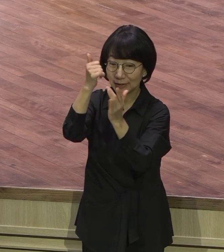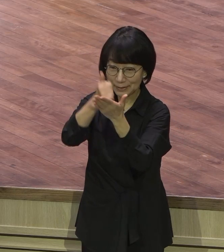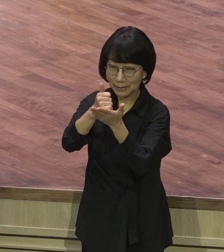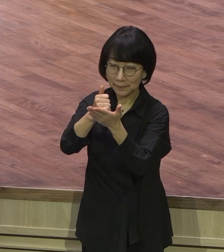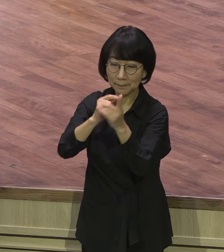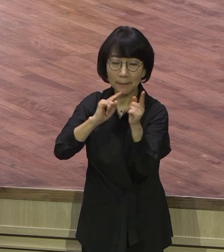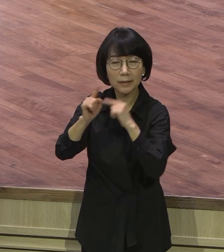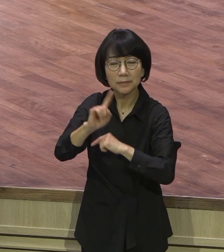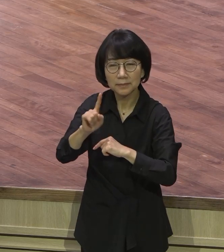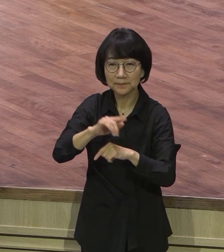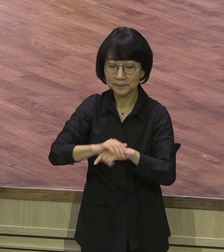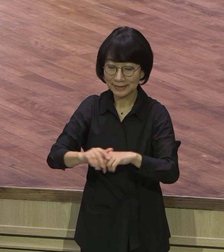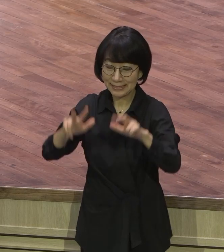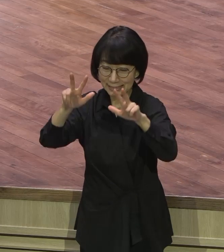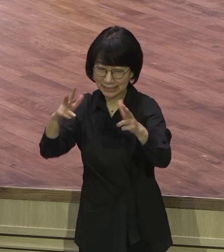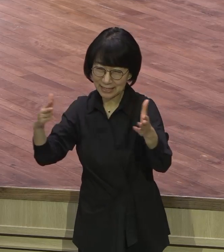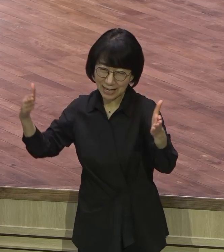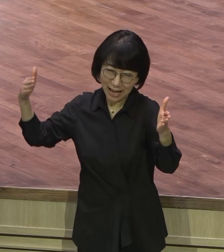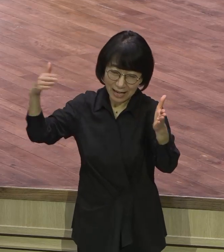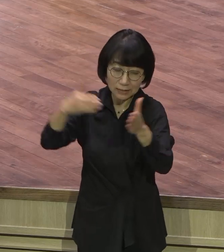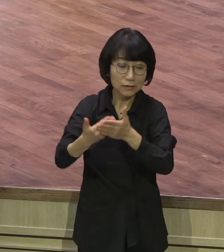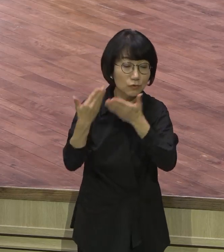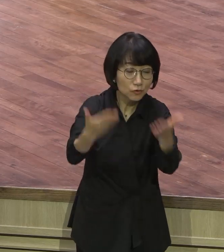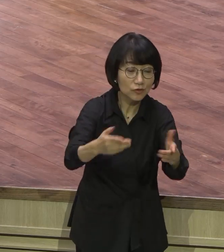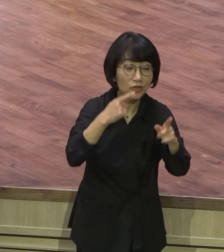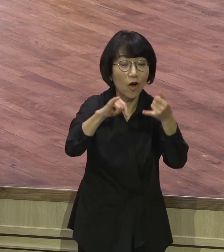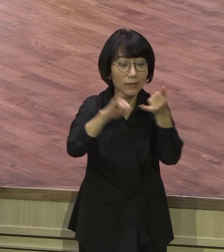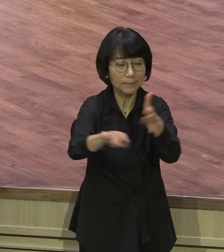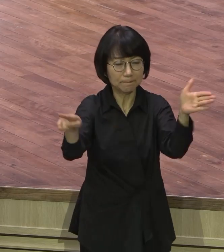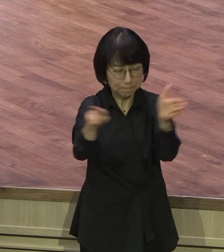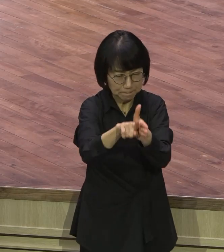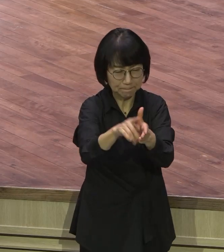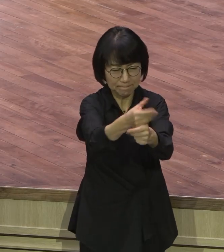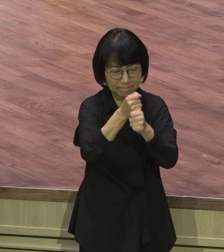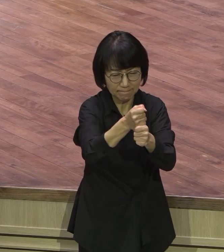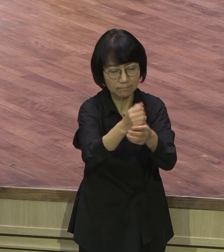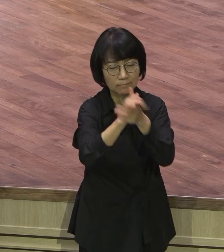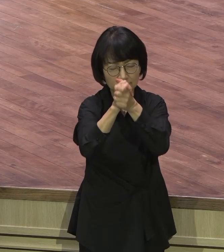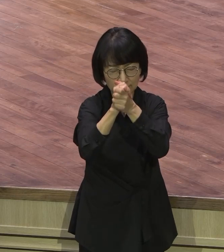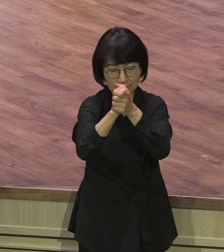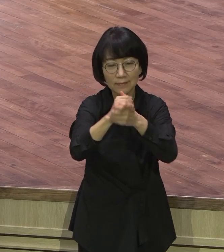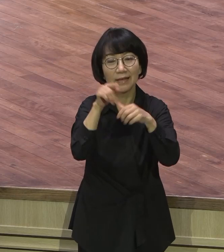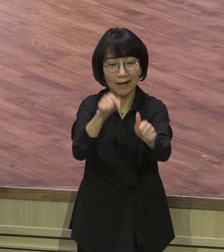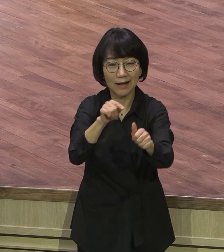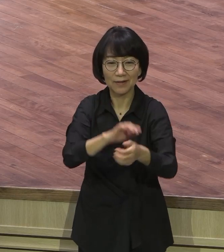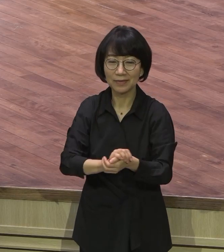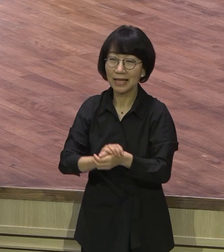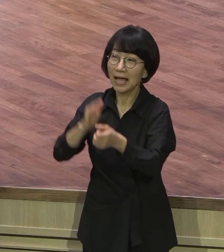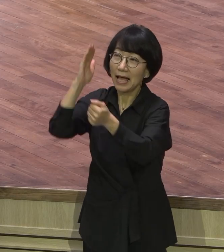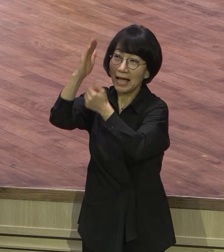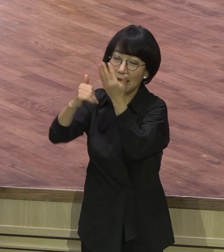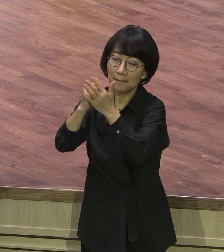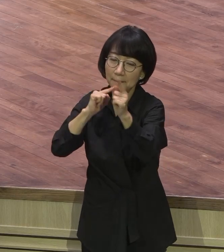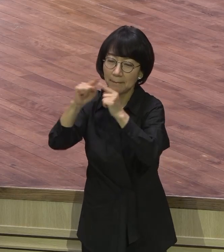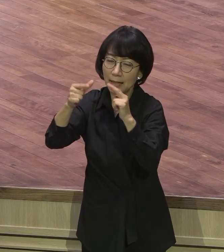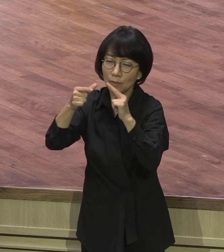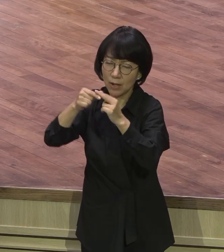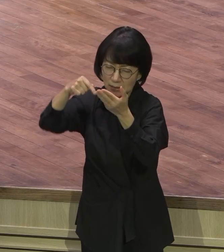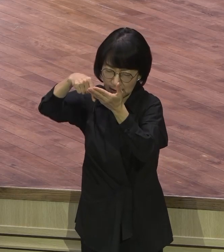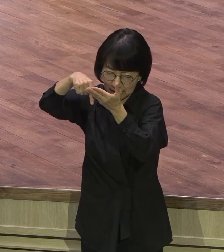모든 언약이 붙잡고 기도해라 말씀과 깊이 소통하는